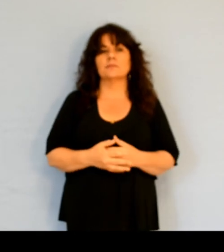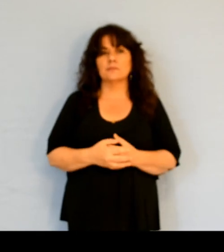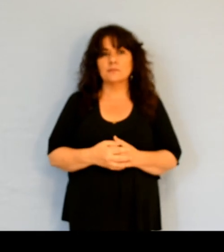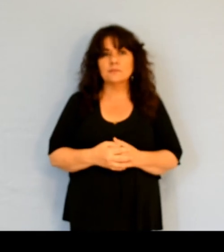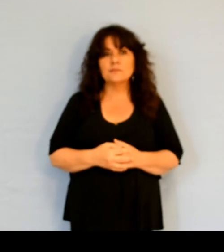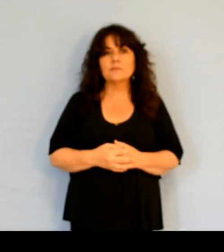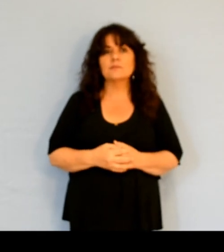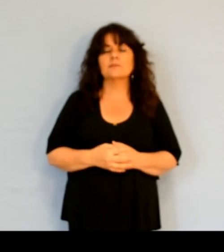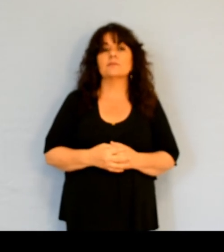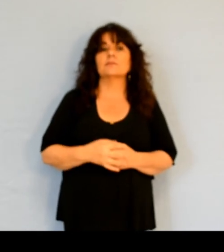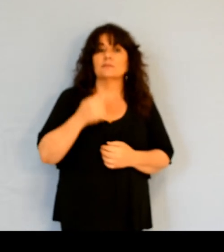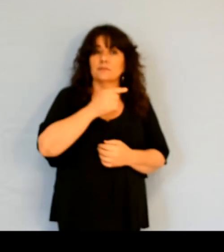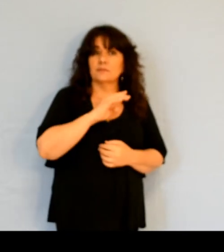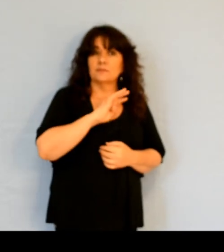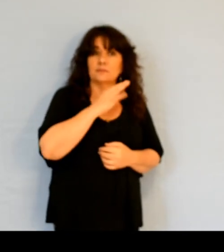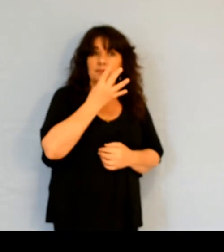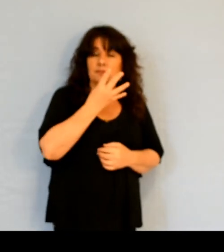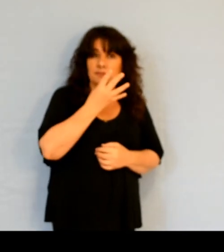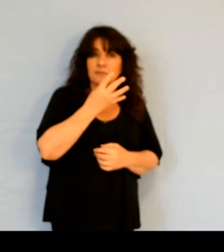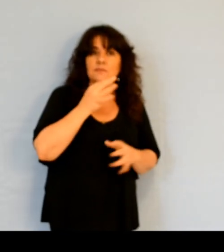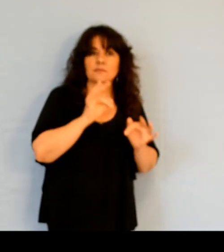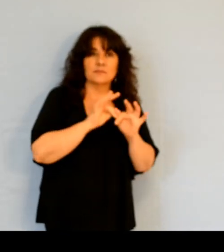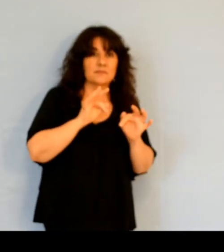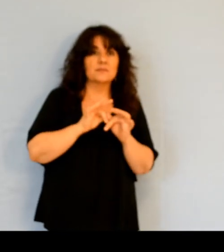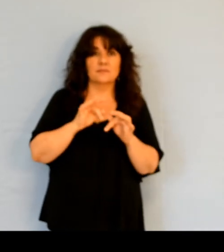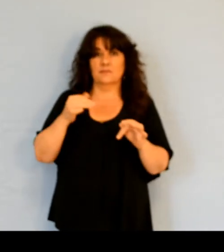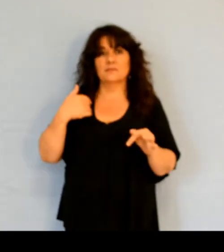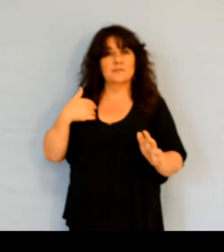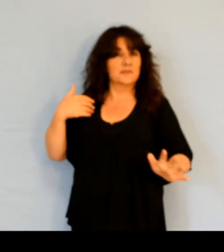Sur le point d'expier, il parla ainsi